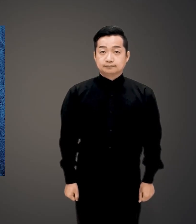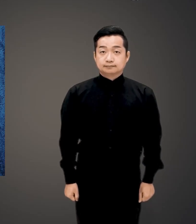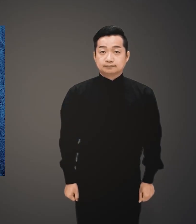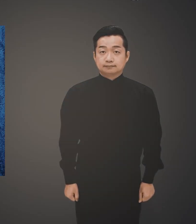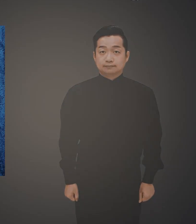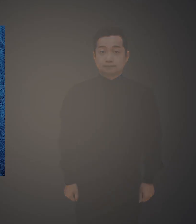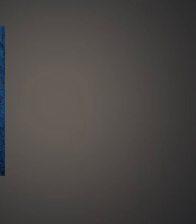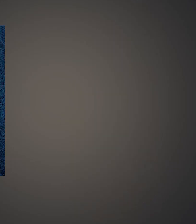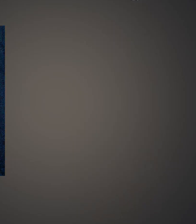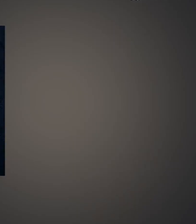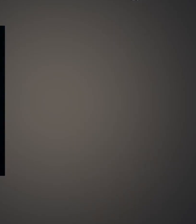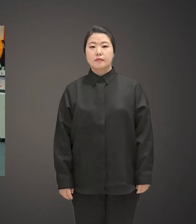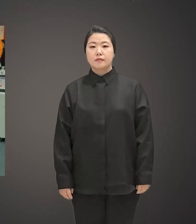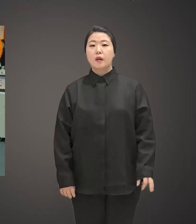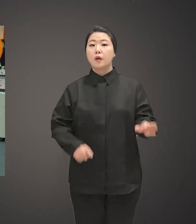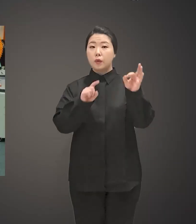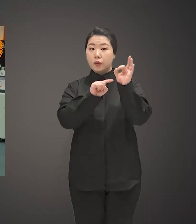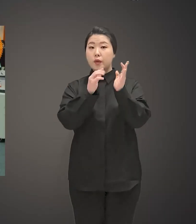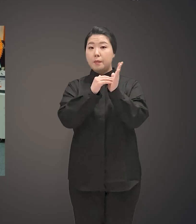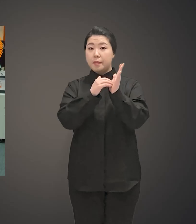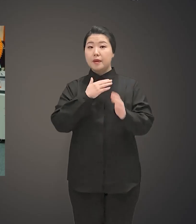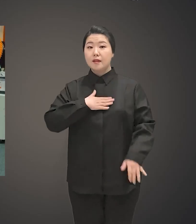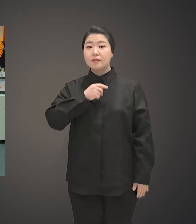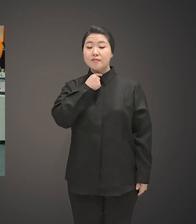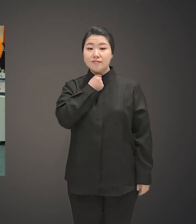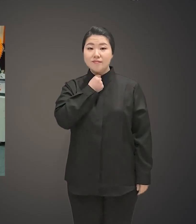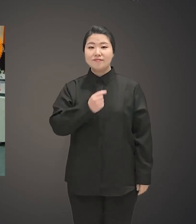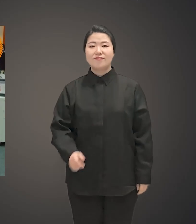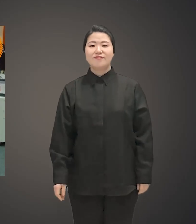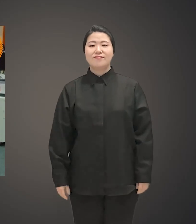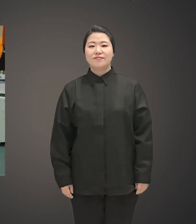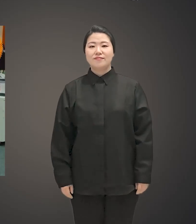다산북스. 돈의 비밀을 알고 싶습니까?